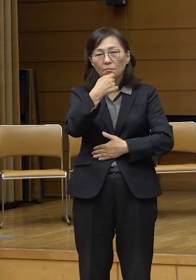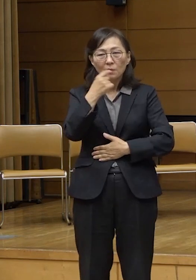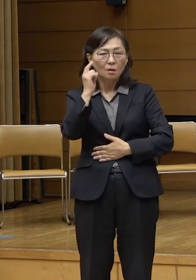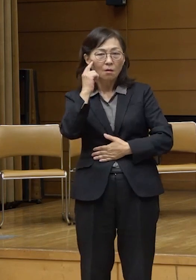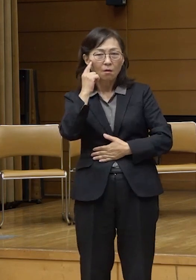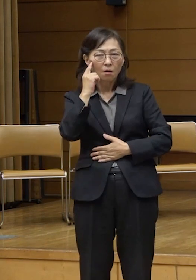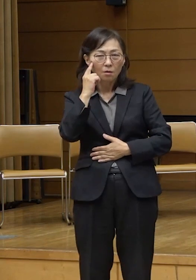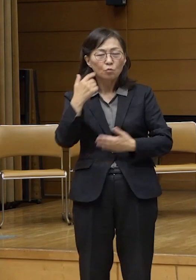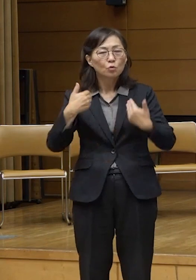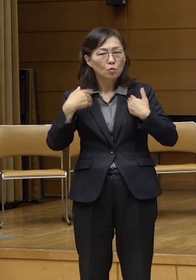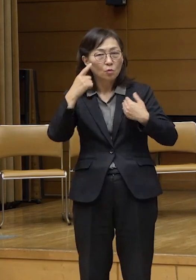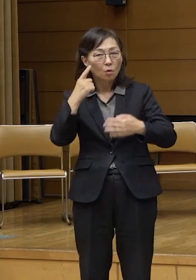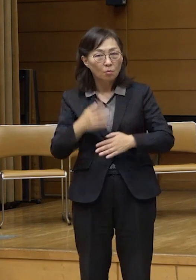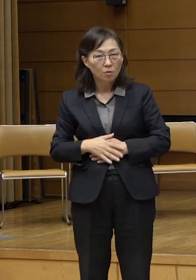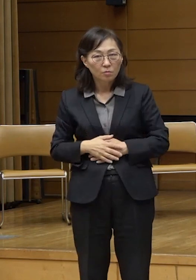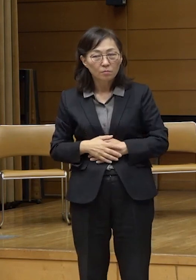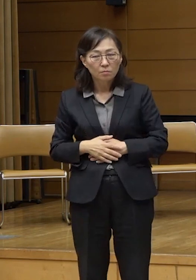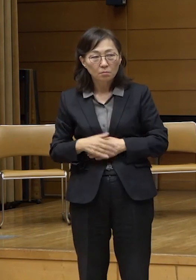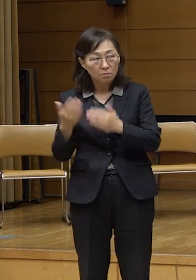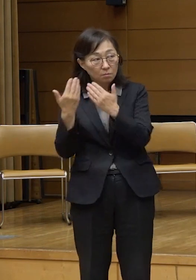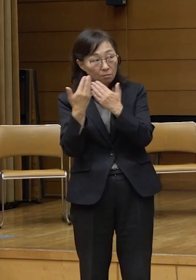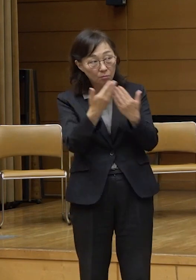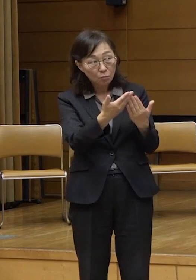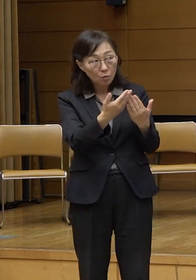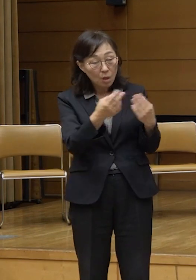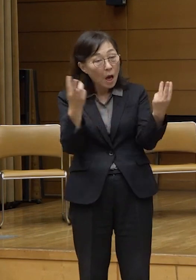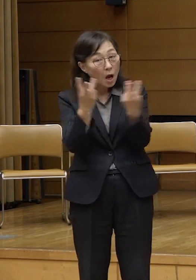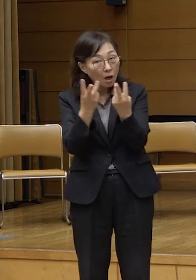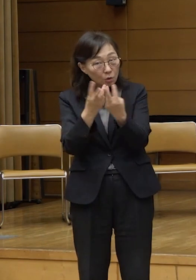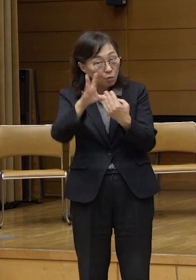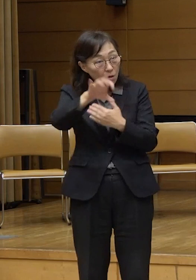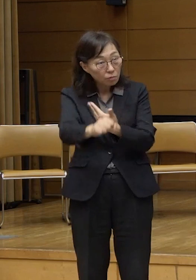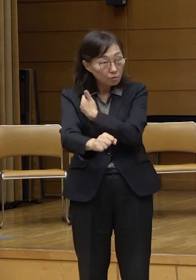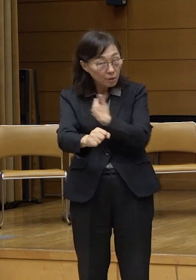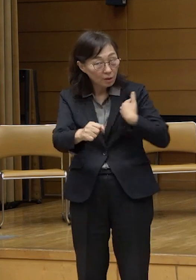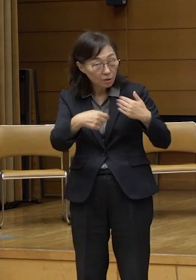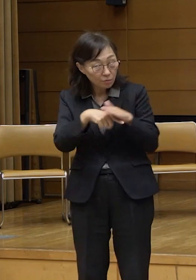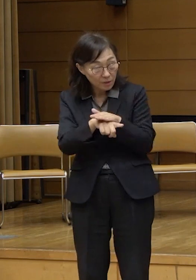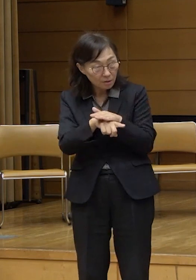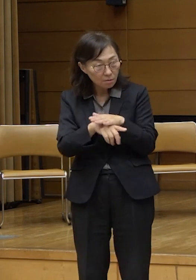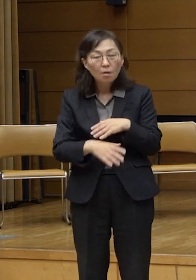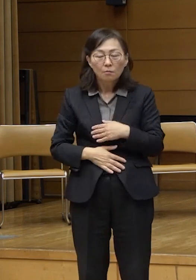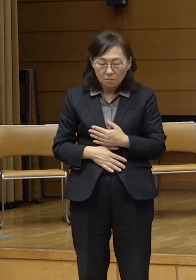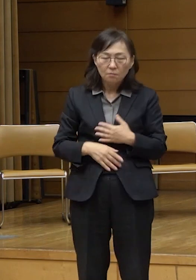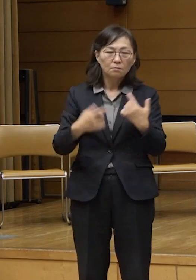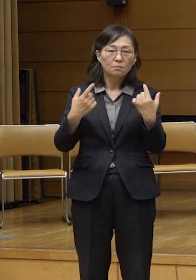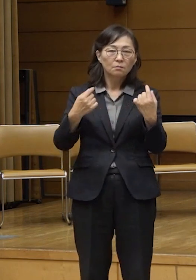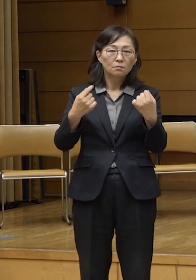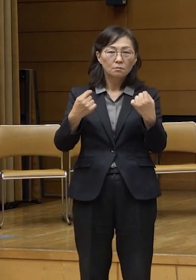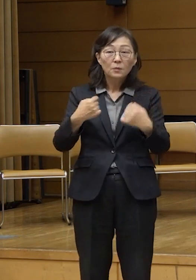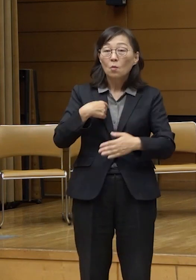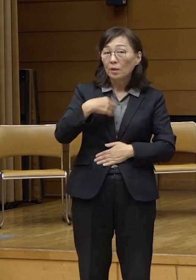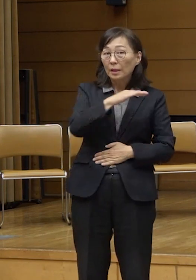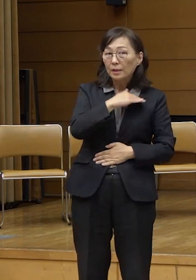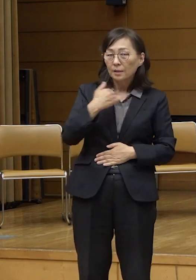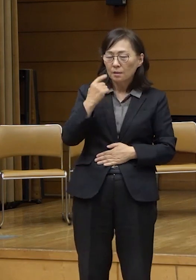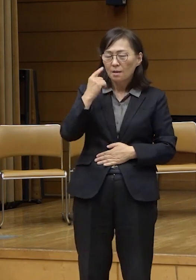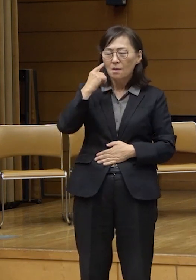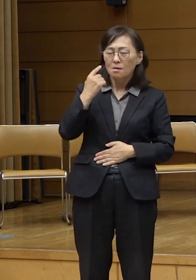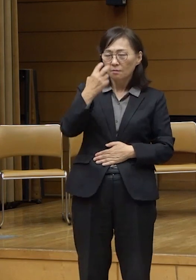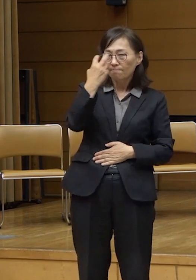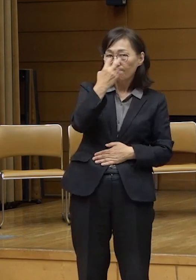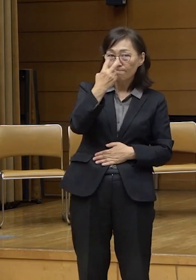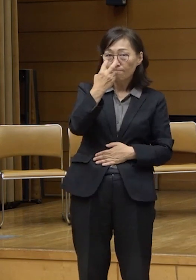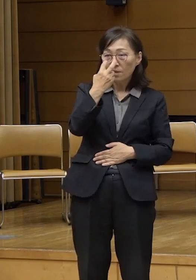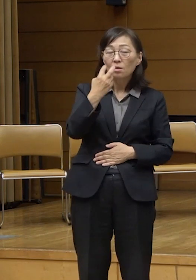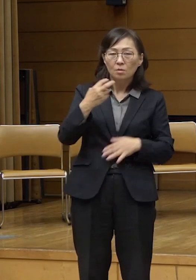思います。 一応傾向としては確認できている。 はい、確認できている。それからこれは私たちは川崎市のモデル見てるんですけど、